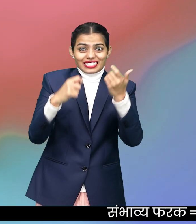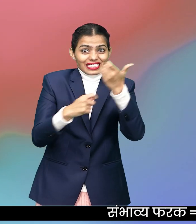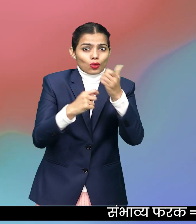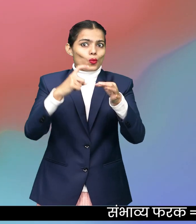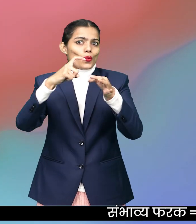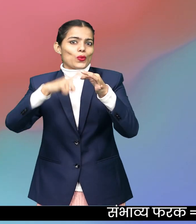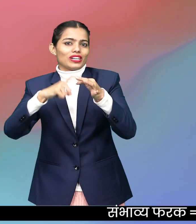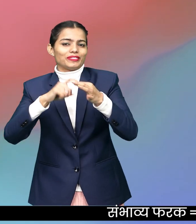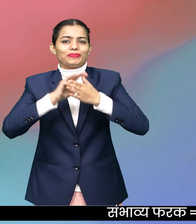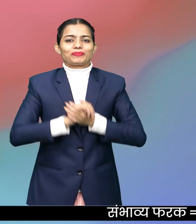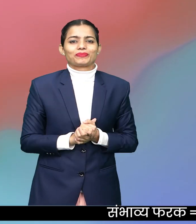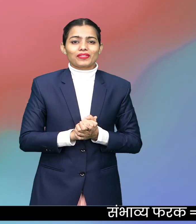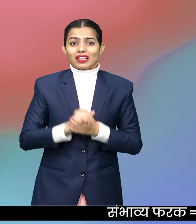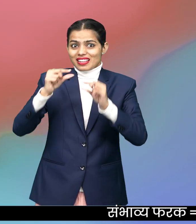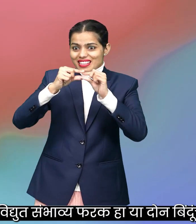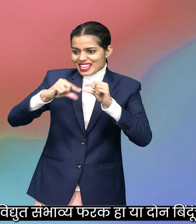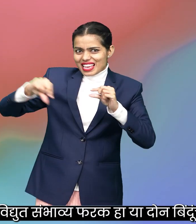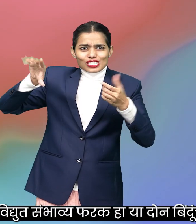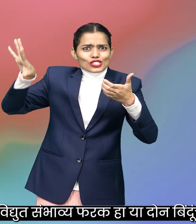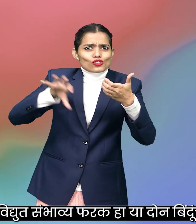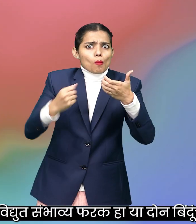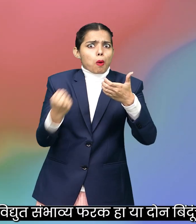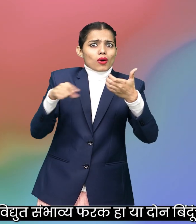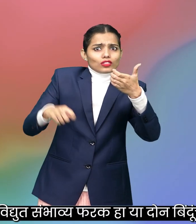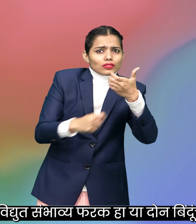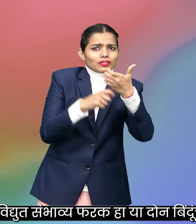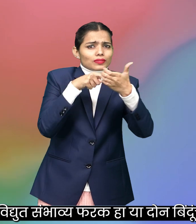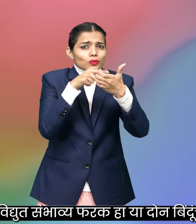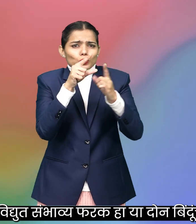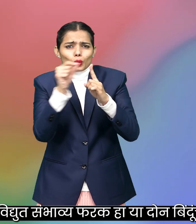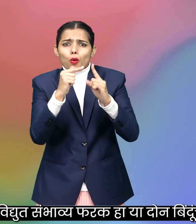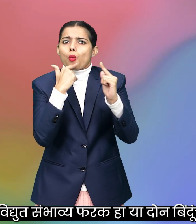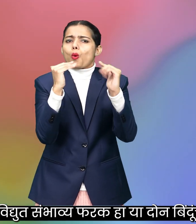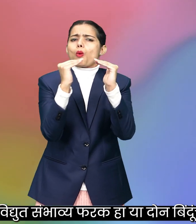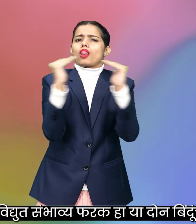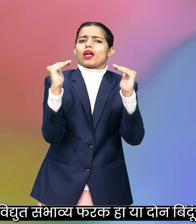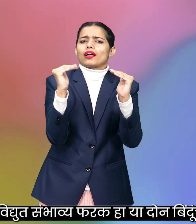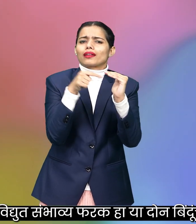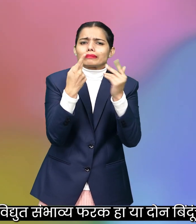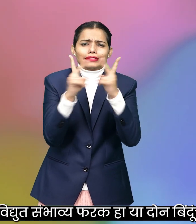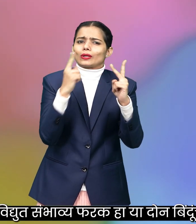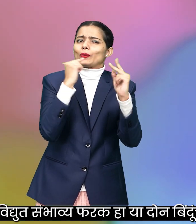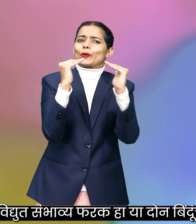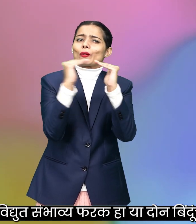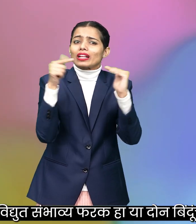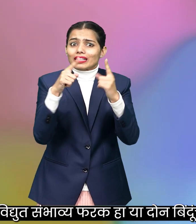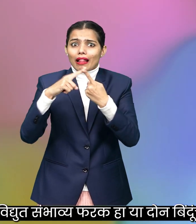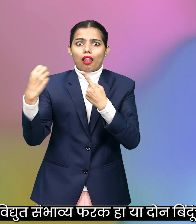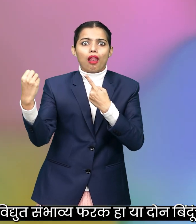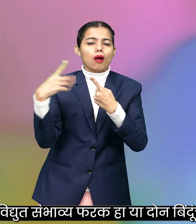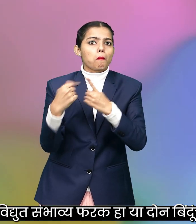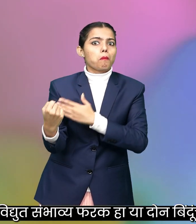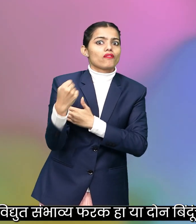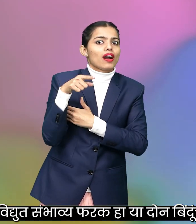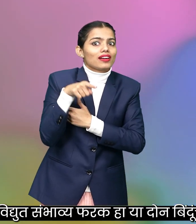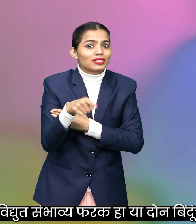W किंवा चार्ज Q. विद्युत संभाव्य फरक हा या दोन बिंदूच्या विद्युत संभाव्यातील फरकासही समान